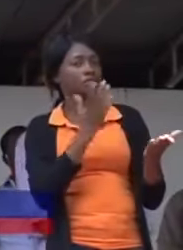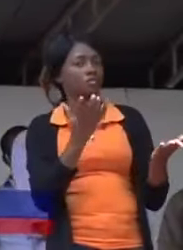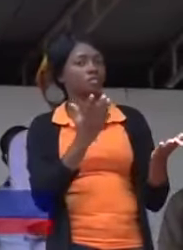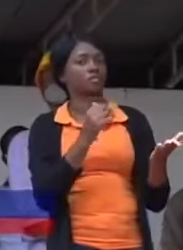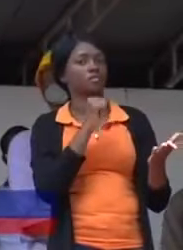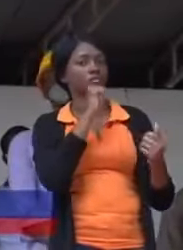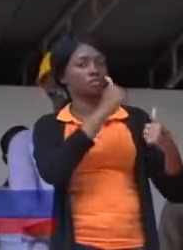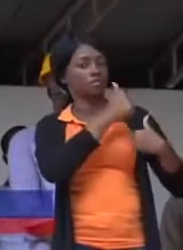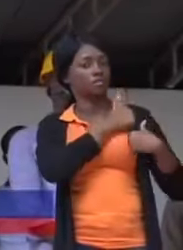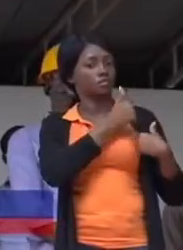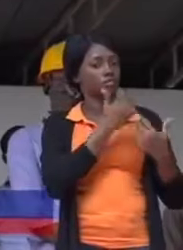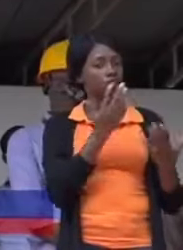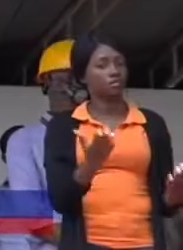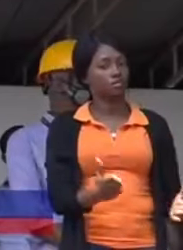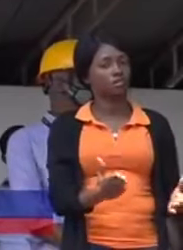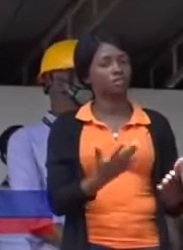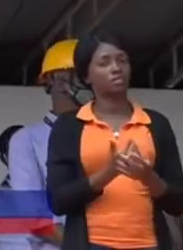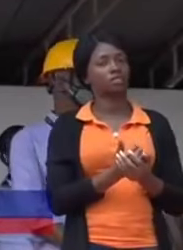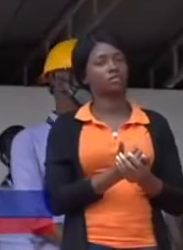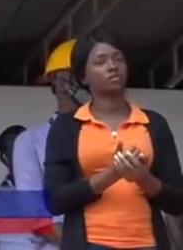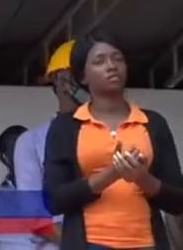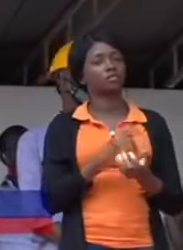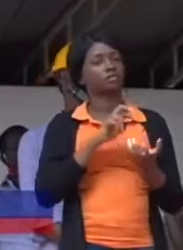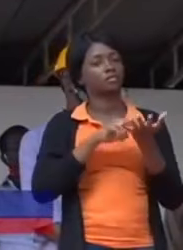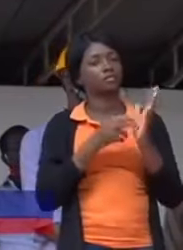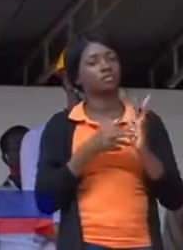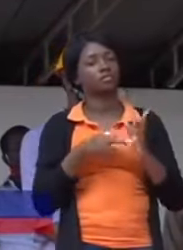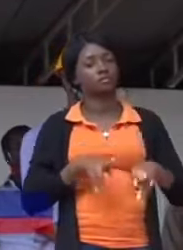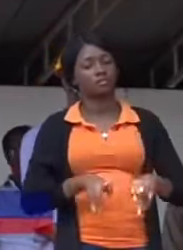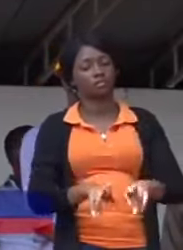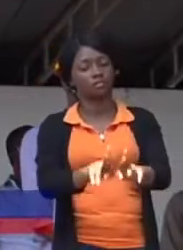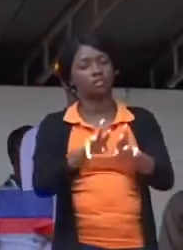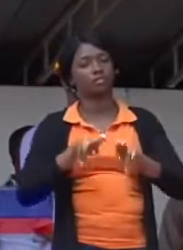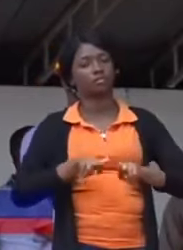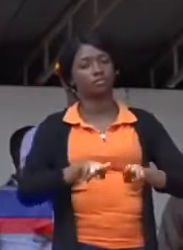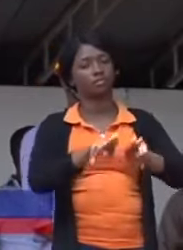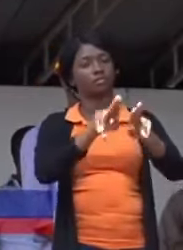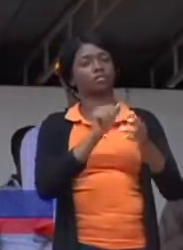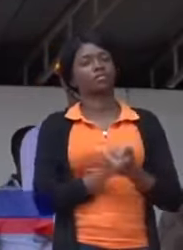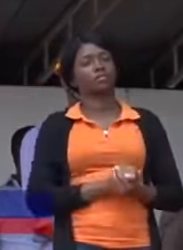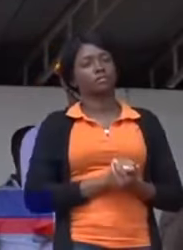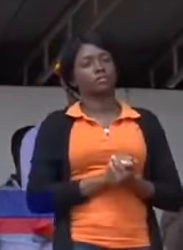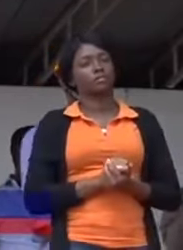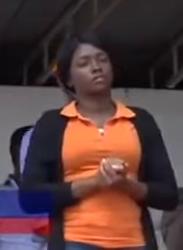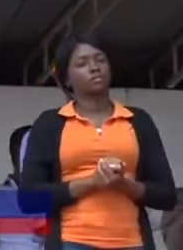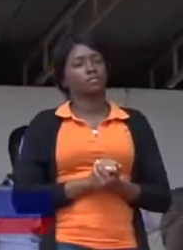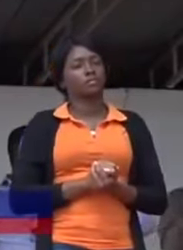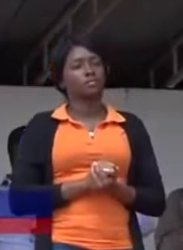pas militaire, zam menon nan cimetière.